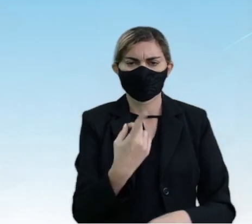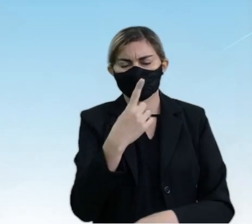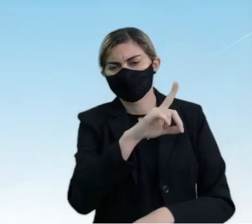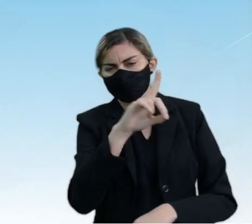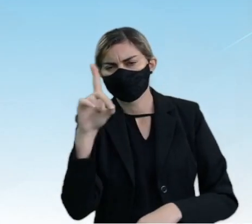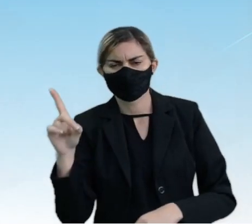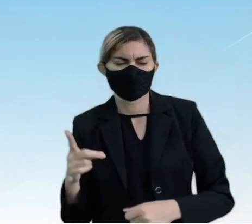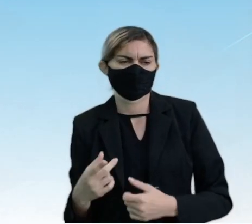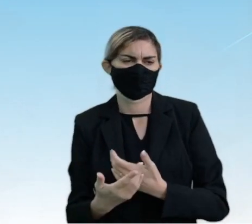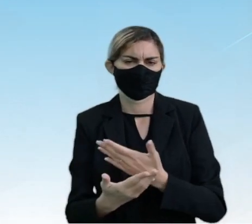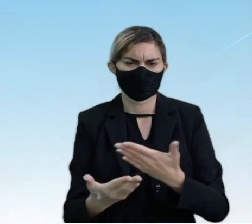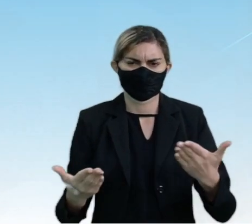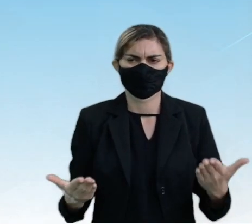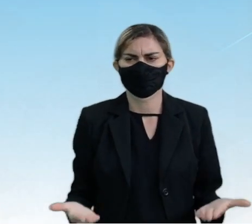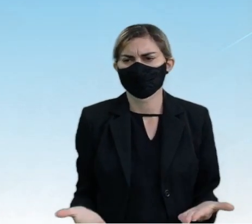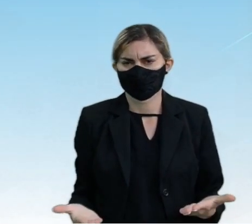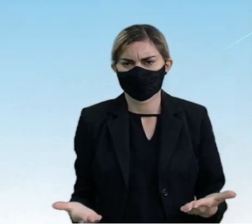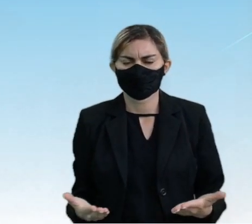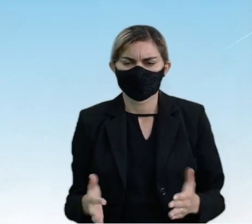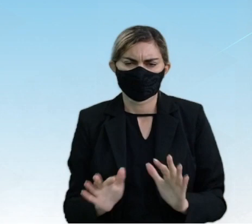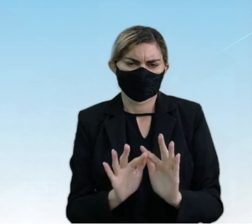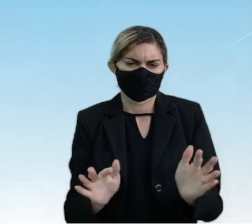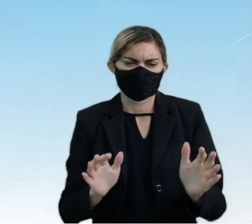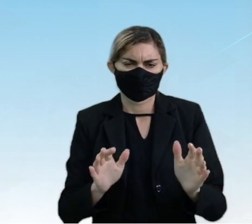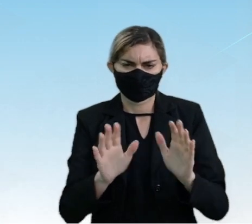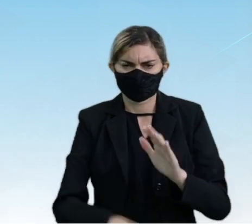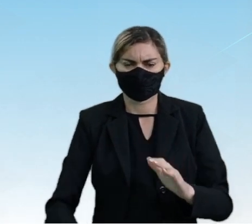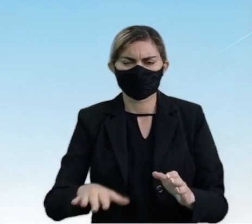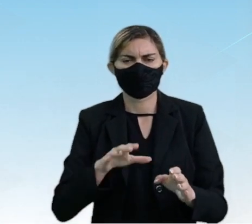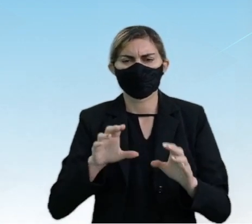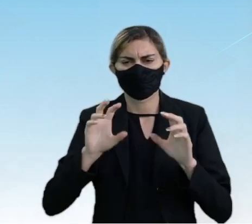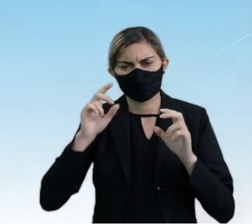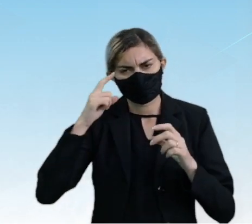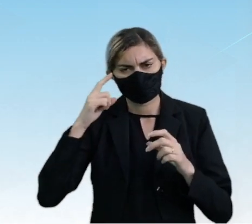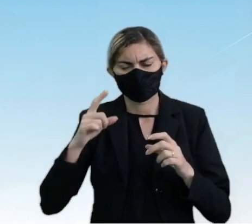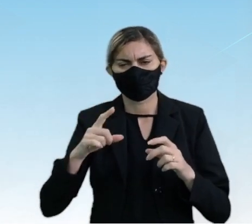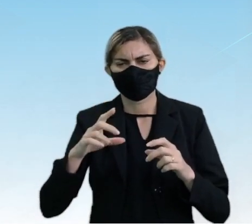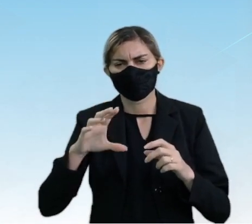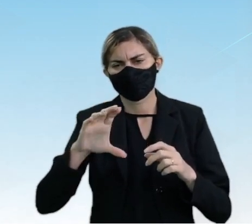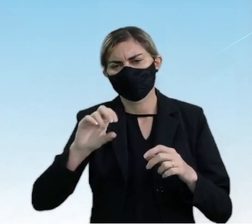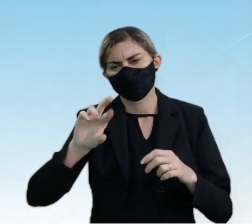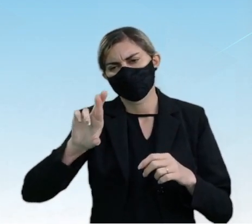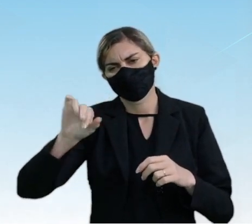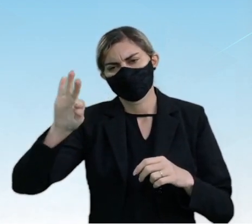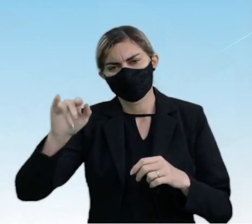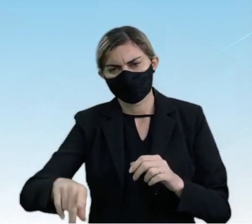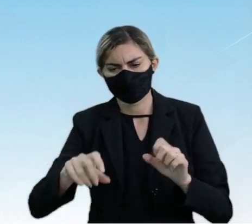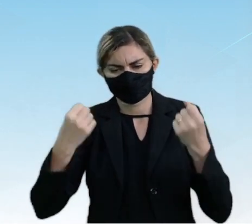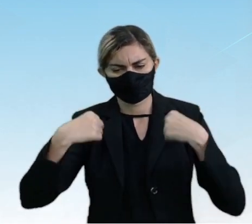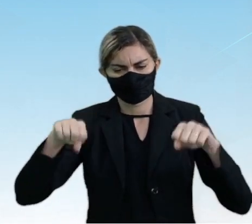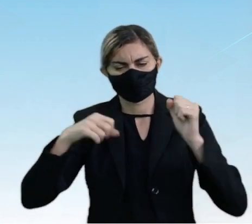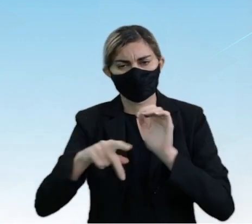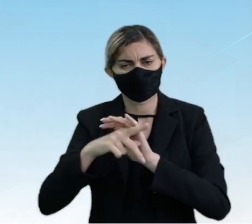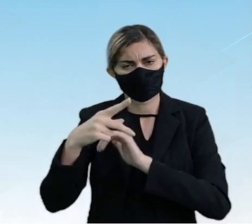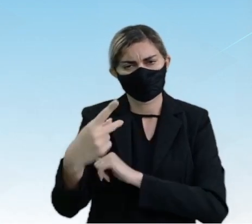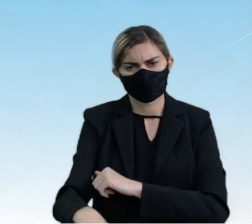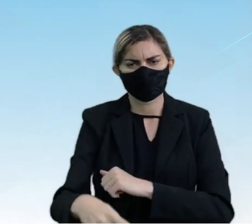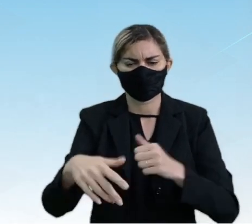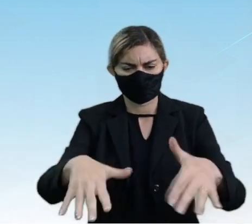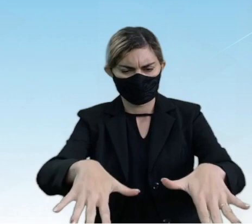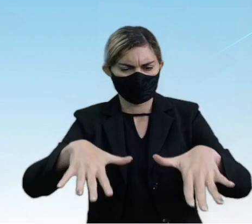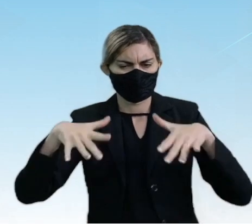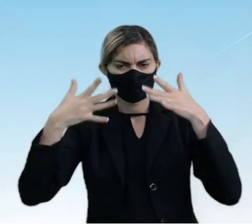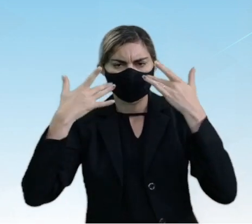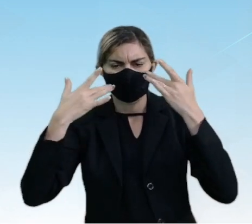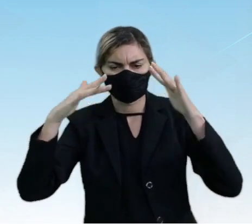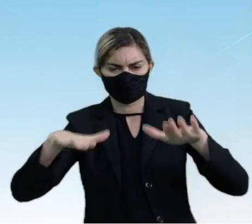ali de uma civilização oriental. E aí a ginástica ela entrava como parte daquele evento,